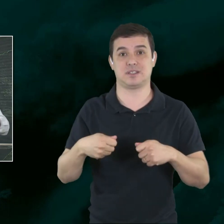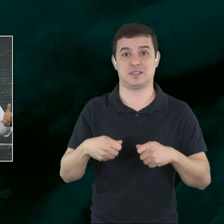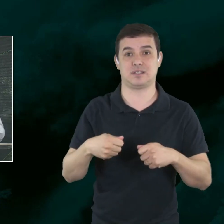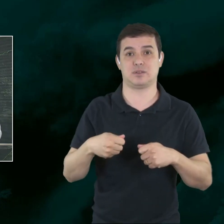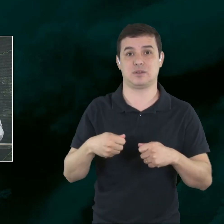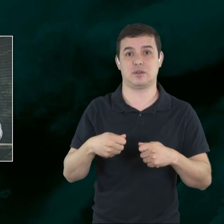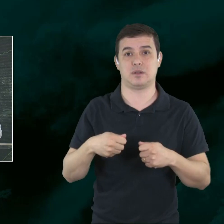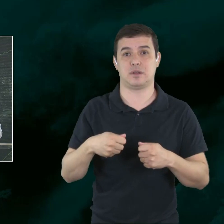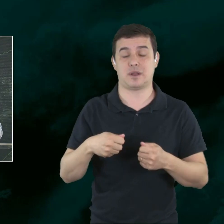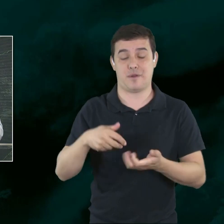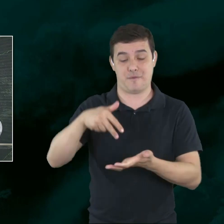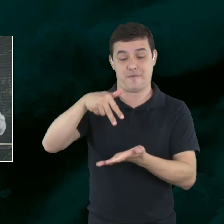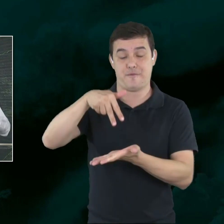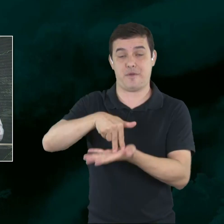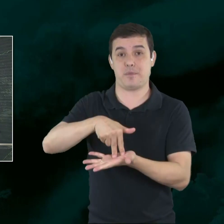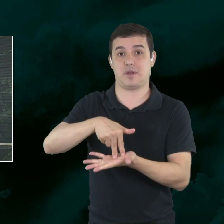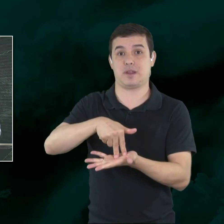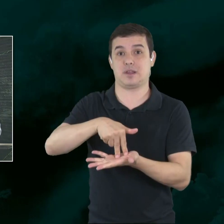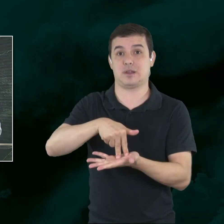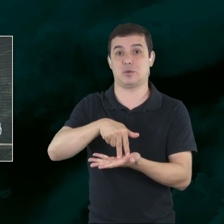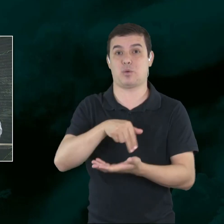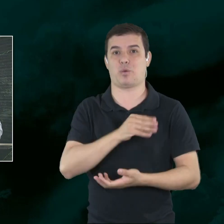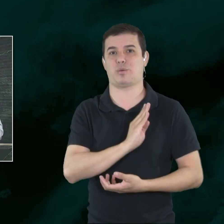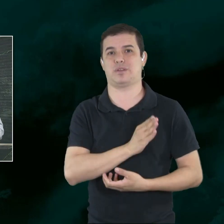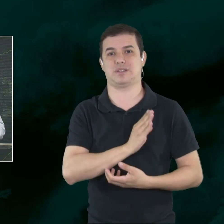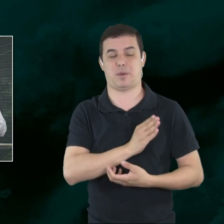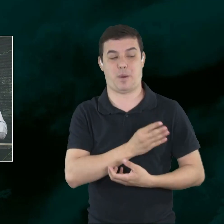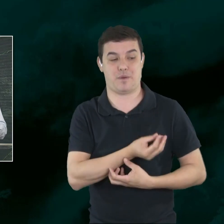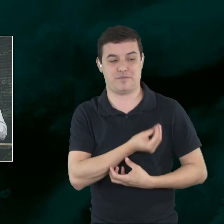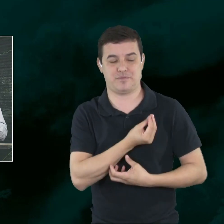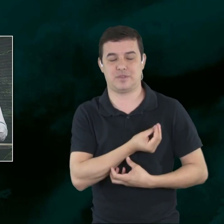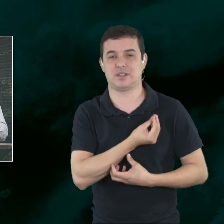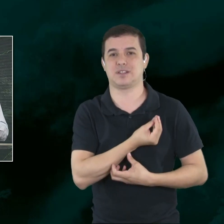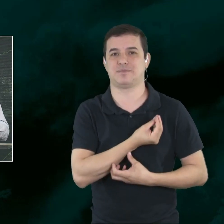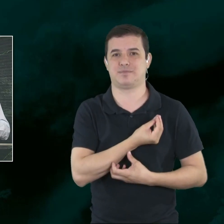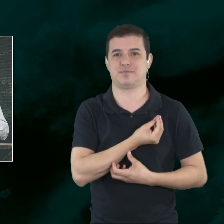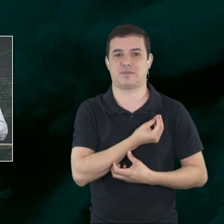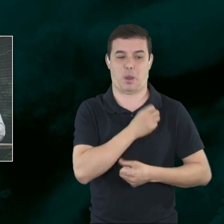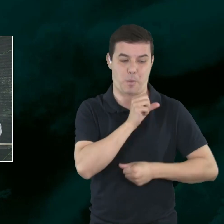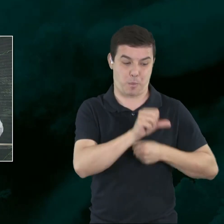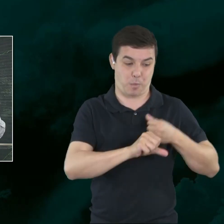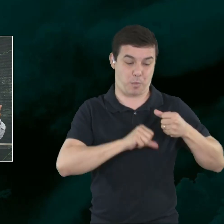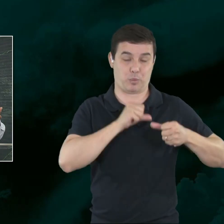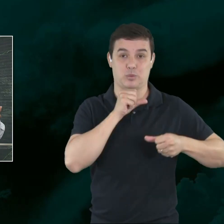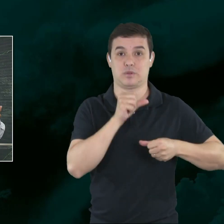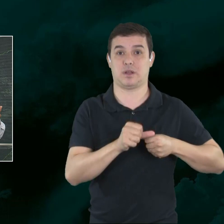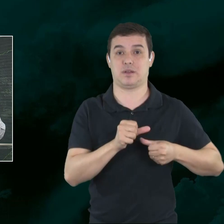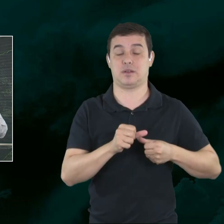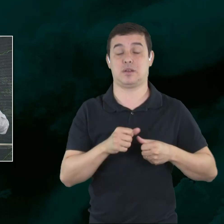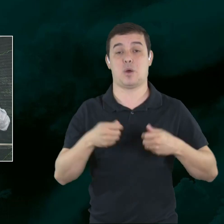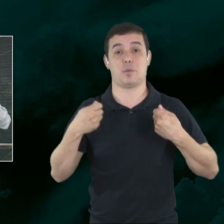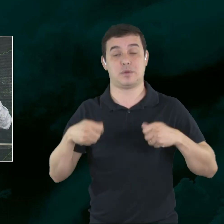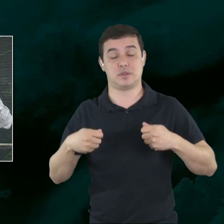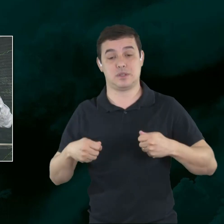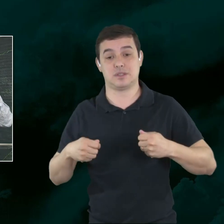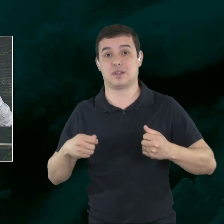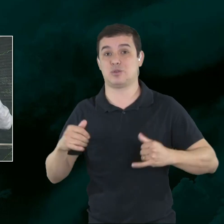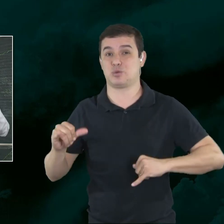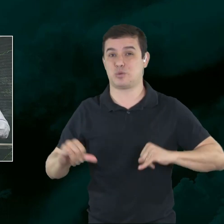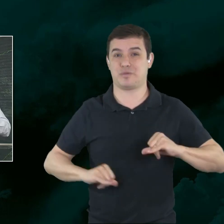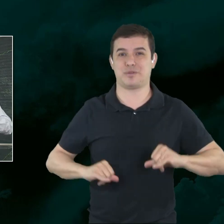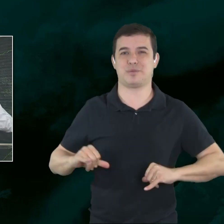não tenho solidez. Qualquer coisa pode me balançar. Queridos irmãos, nós precisamos das tribulações. E a